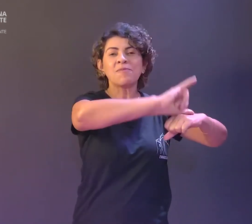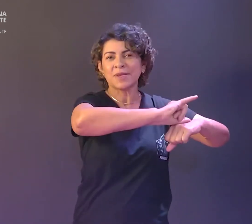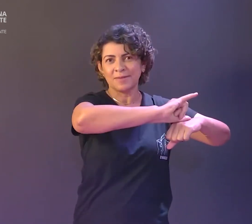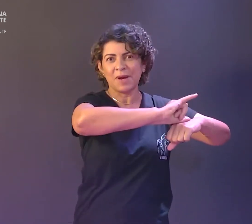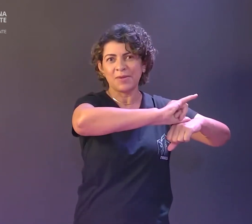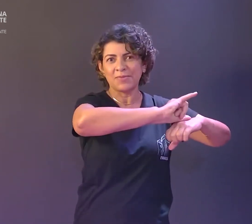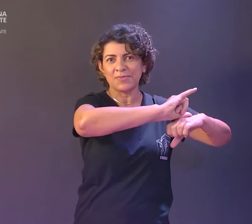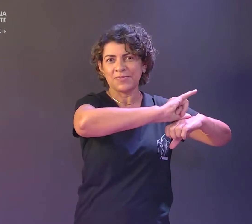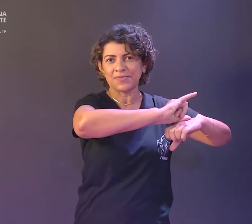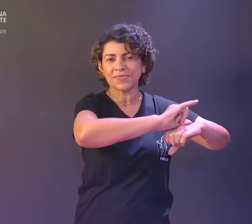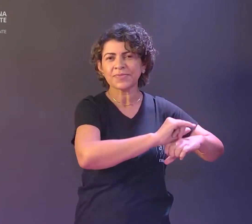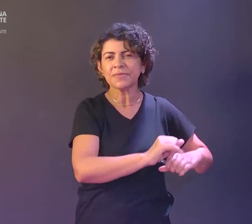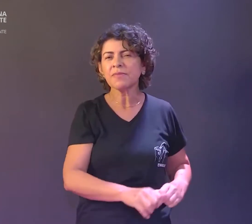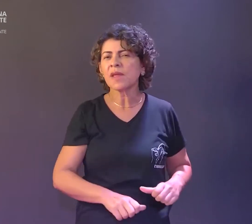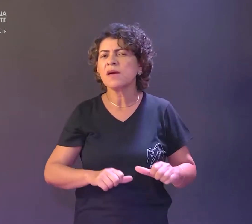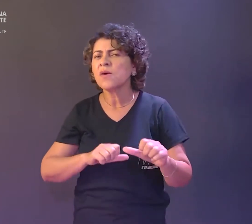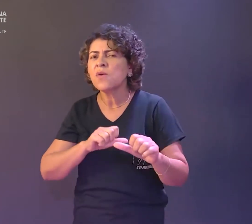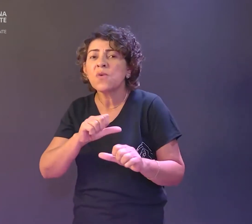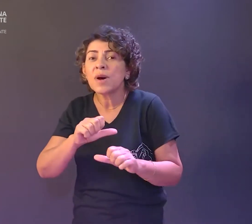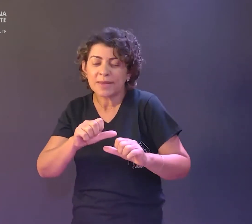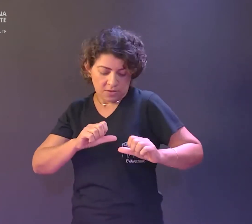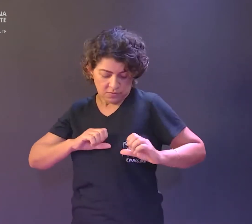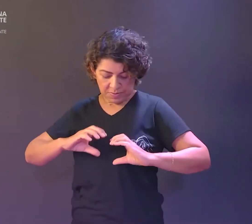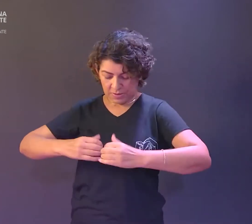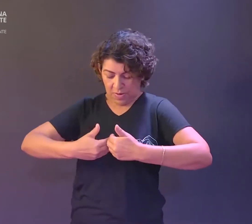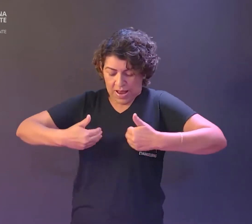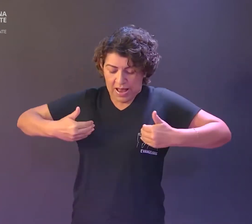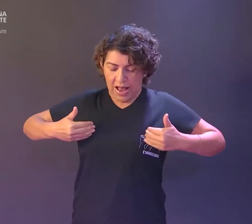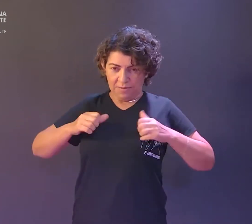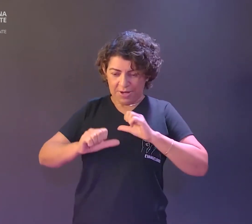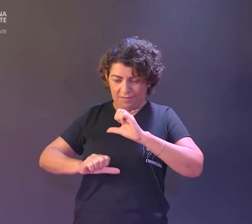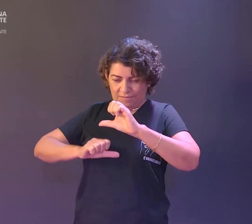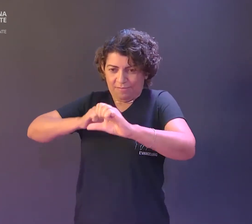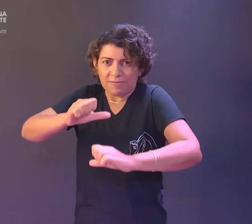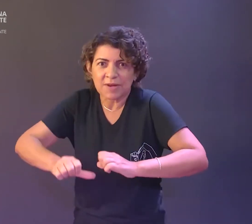Uma transformação de dentro para fora, e não o contrário.